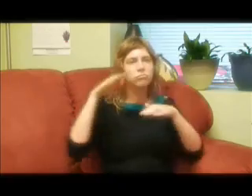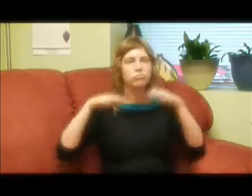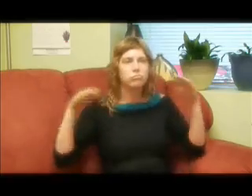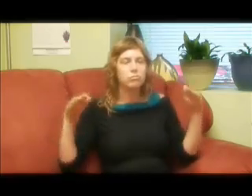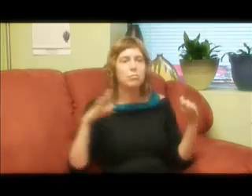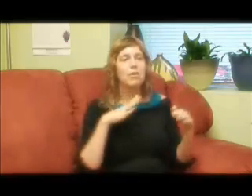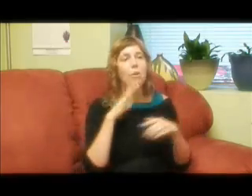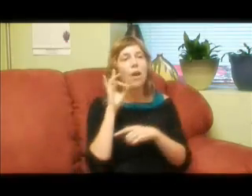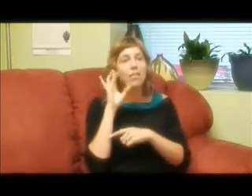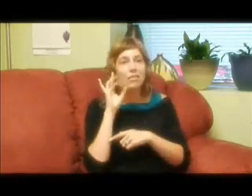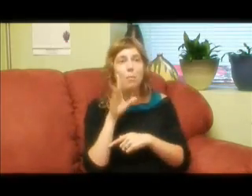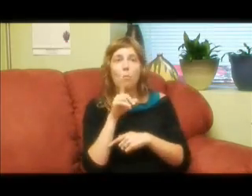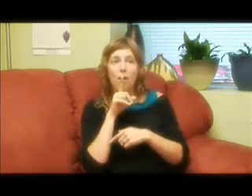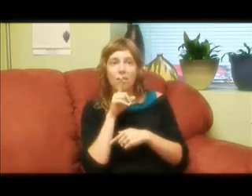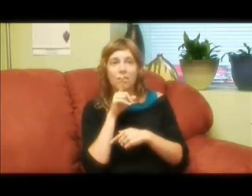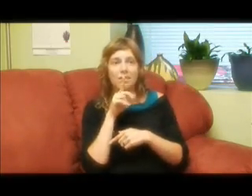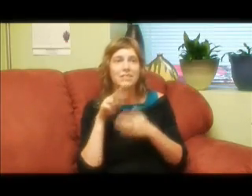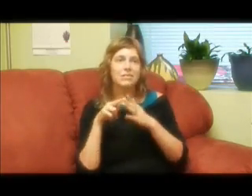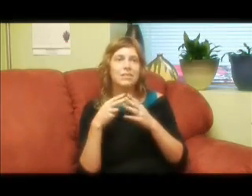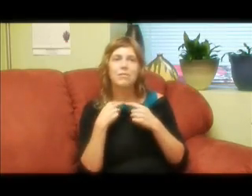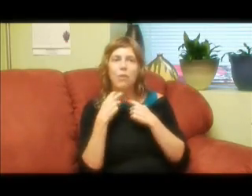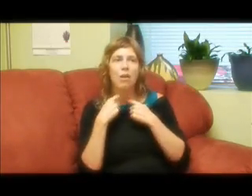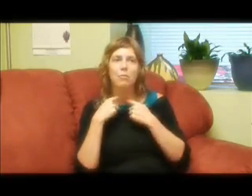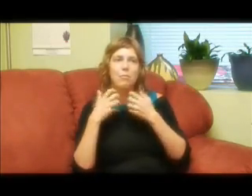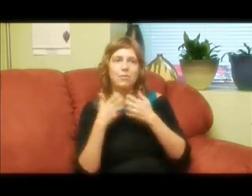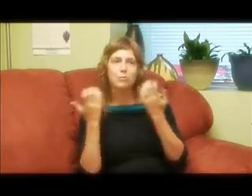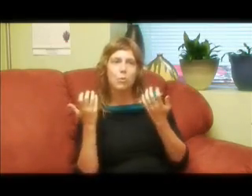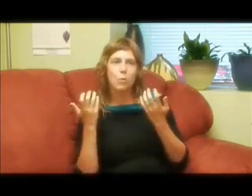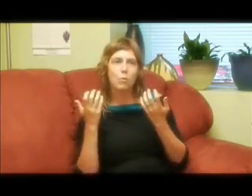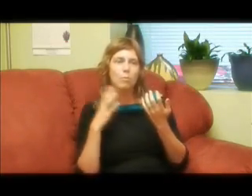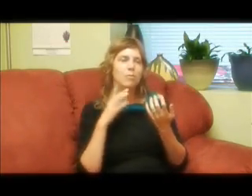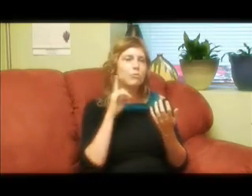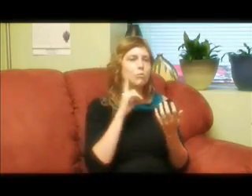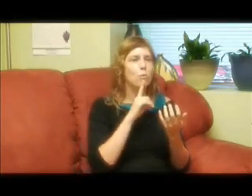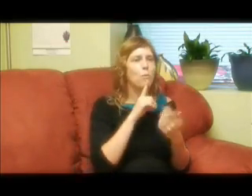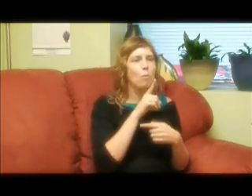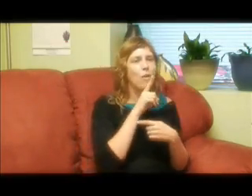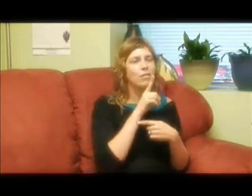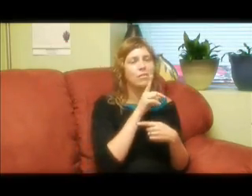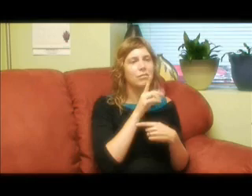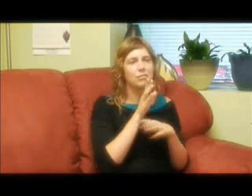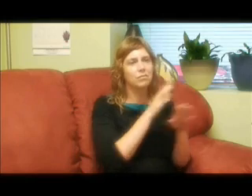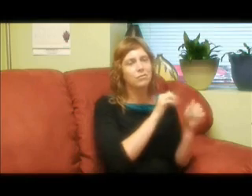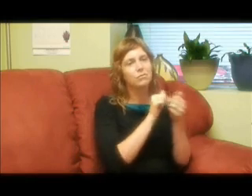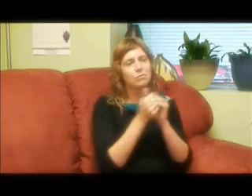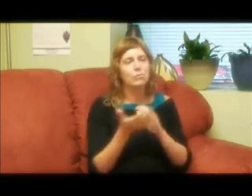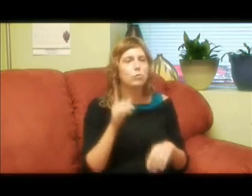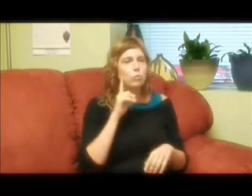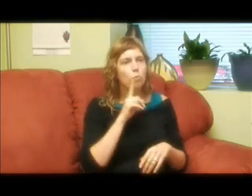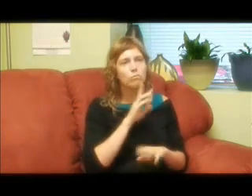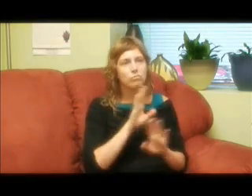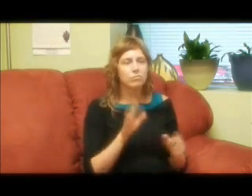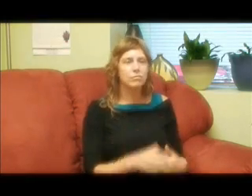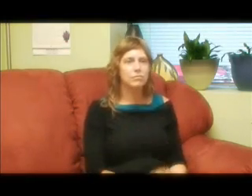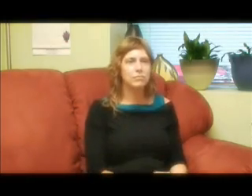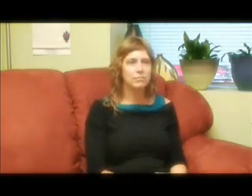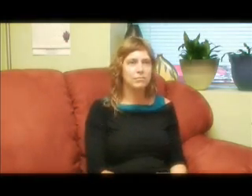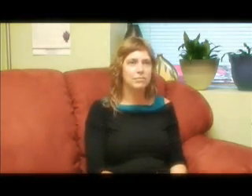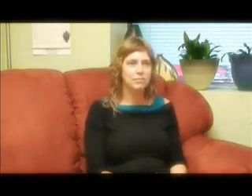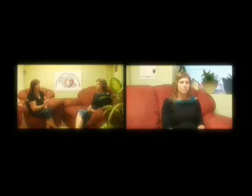nécessaire. Il y a des personnes qui utilisent leur voix, d'autres pas. Ça dépend des gens. Il y a des personnes entendantes qui sont muettes parce que leur corde vocale, la voix